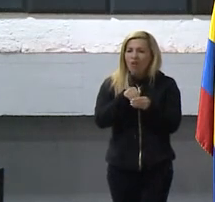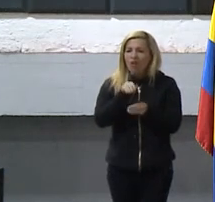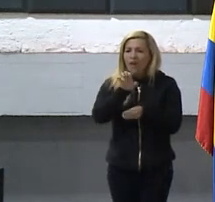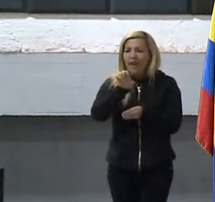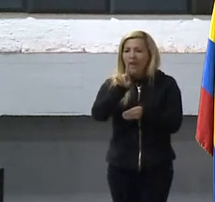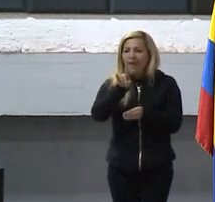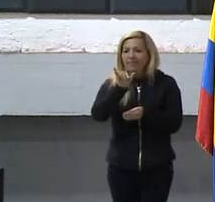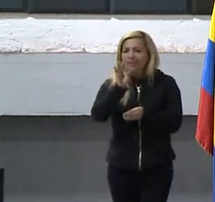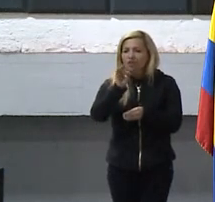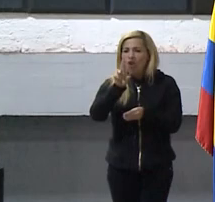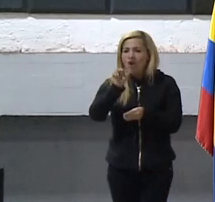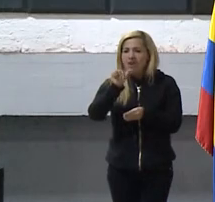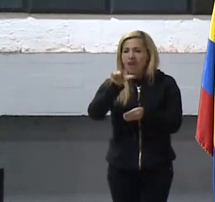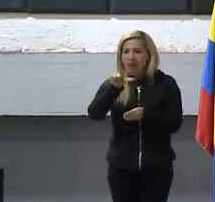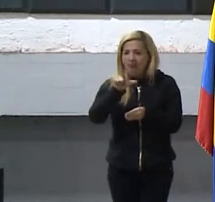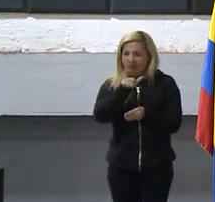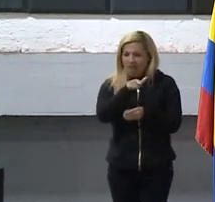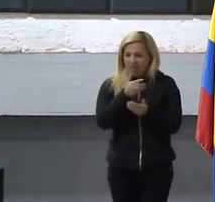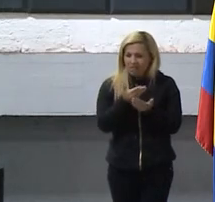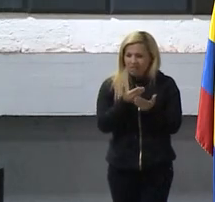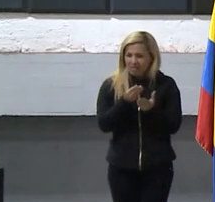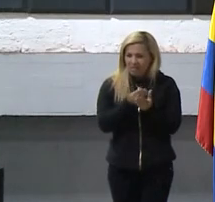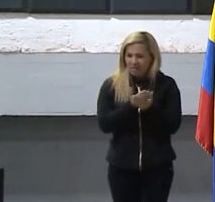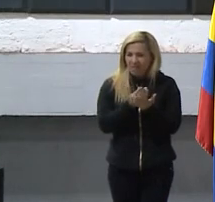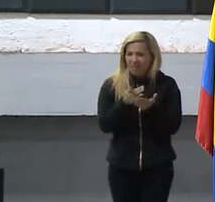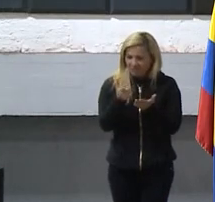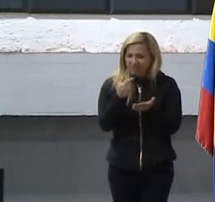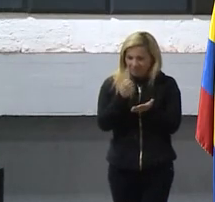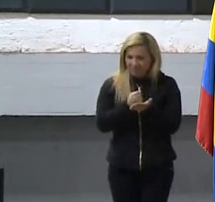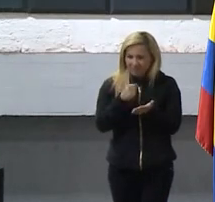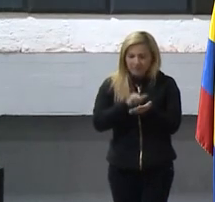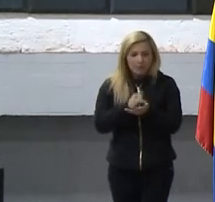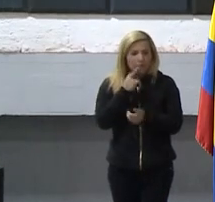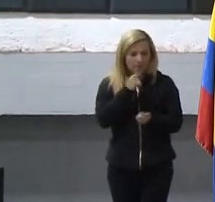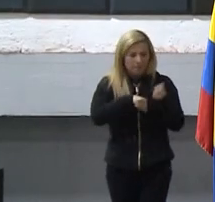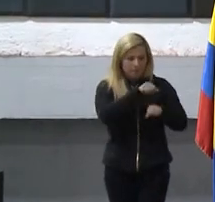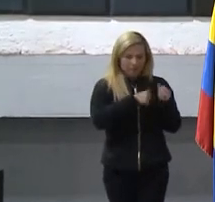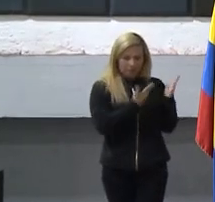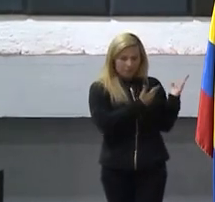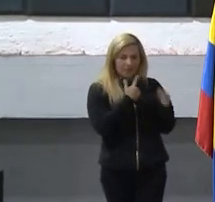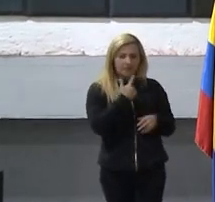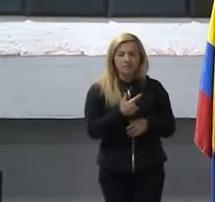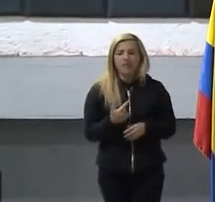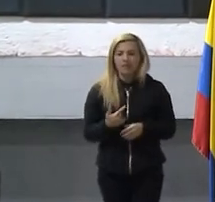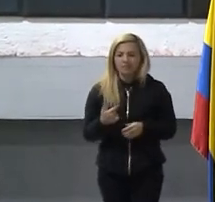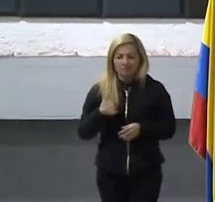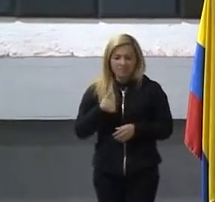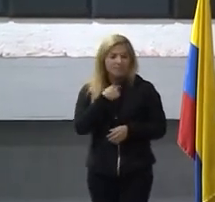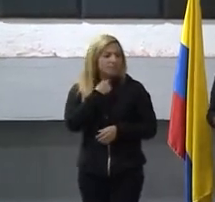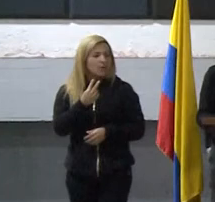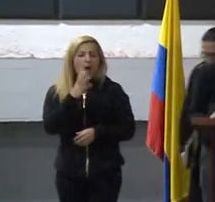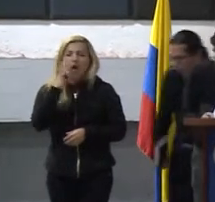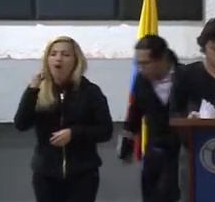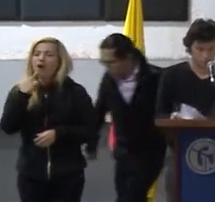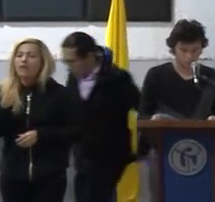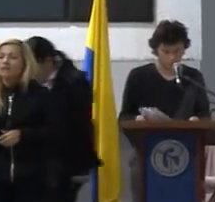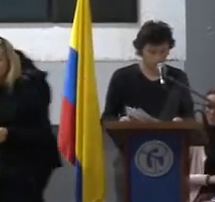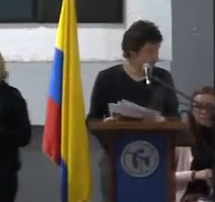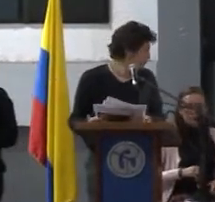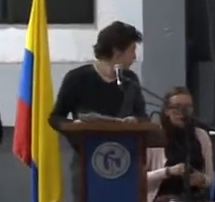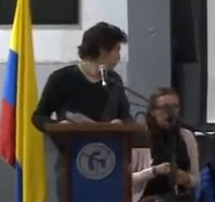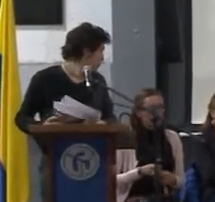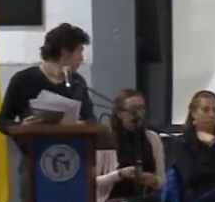sobre el asunto de los libros bueno el nombre del fondo editorial de la universidad por supuesto del gobierno universitario